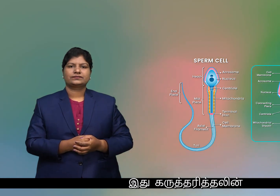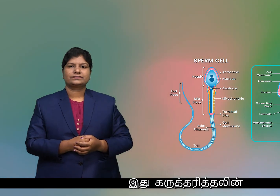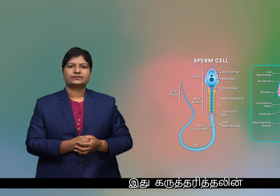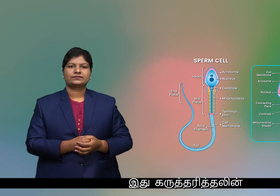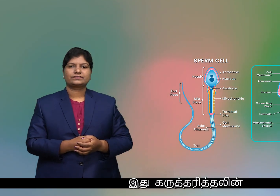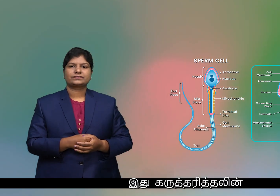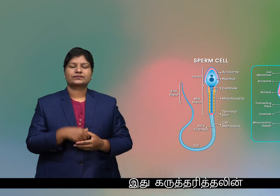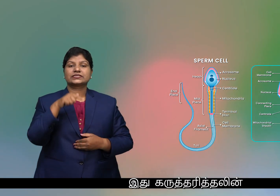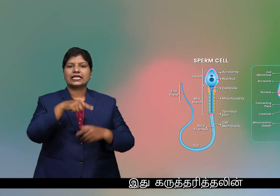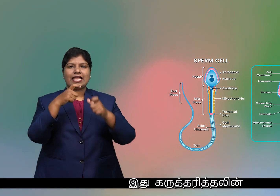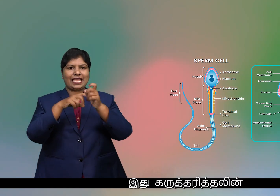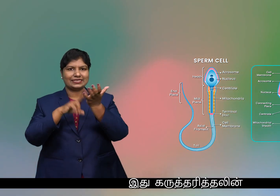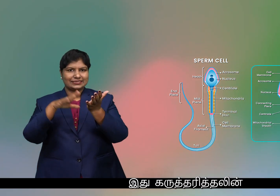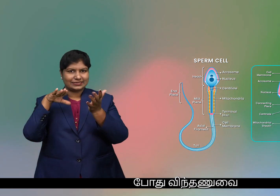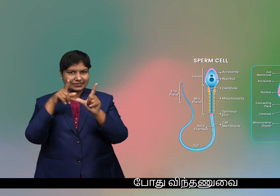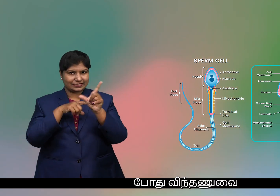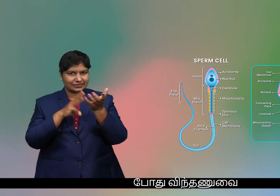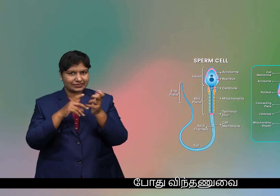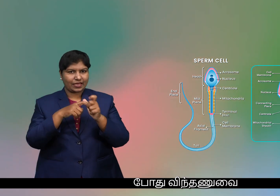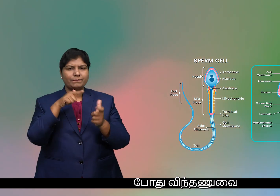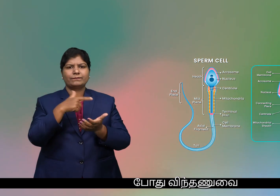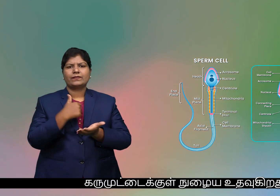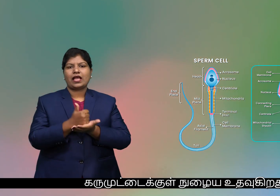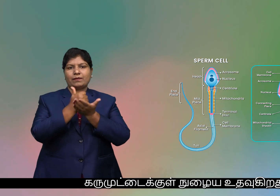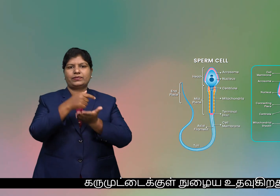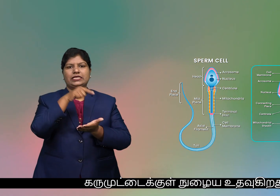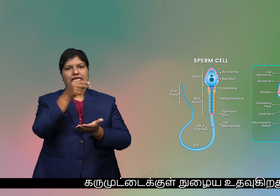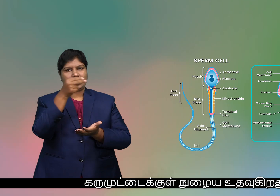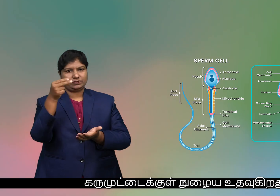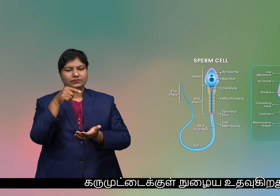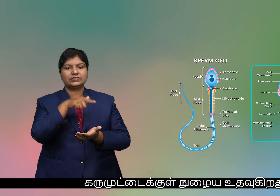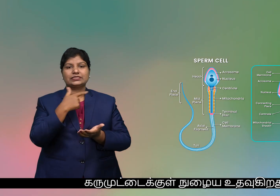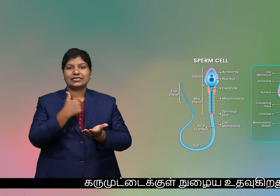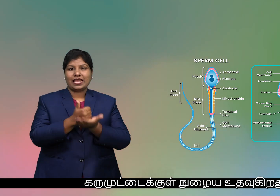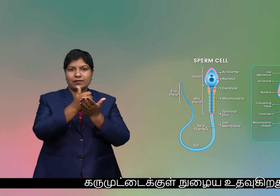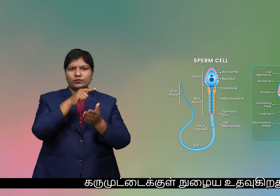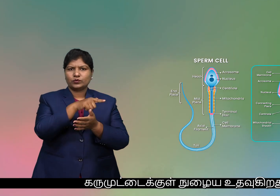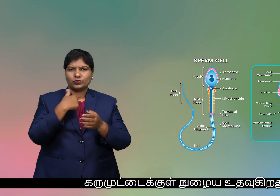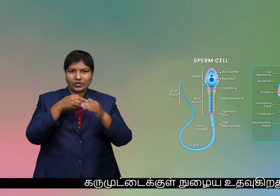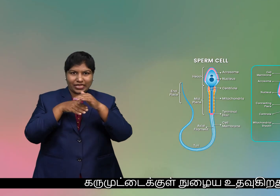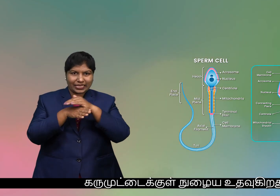இது கருத்தரித்தலின் போது விந்தணுவை கருமுட்டைக்குள் நுழைய உதவுகிறது.